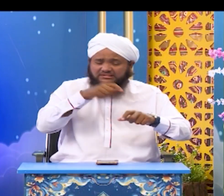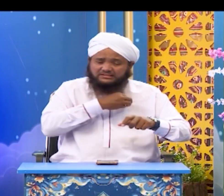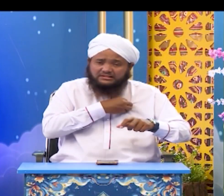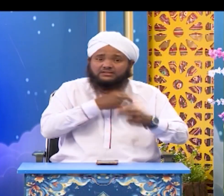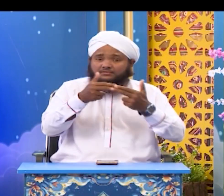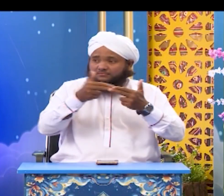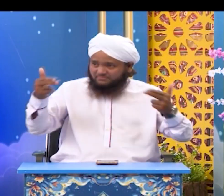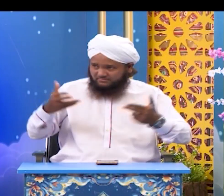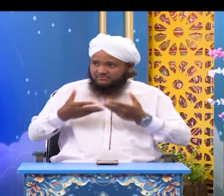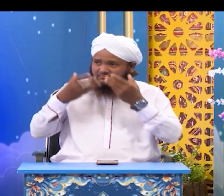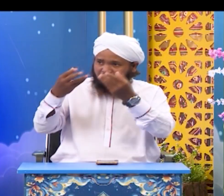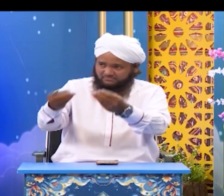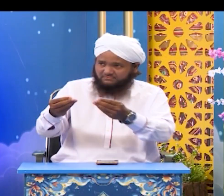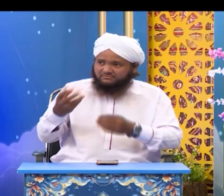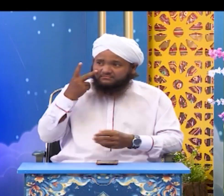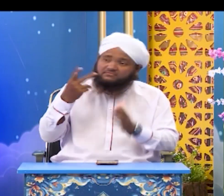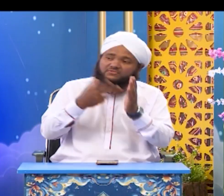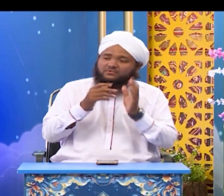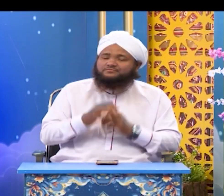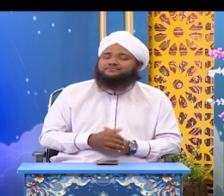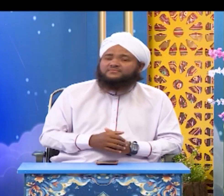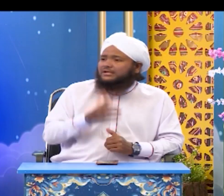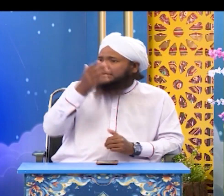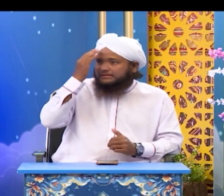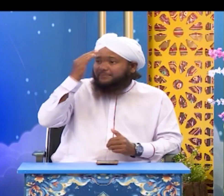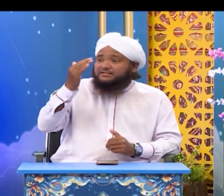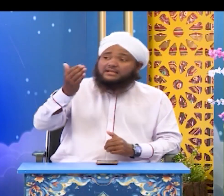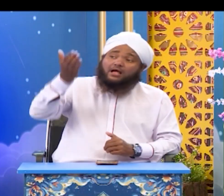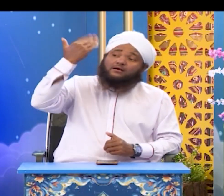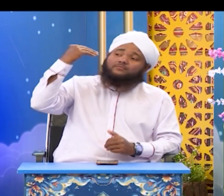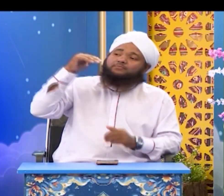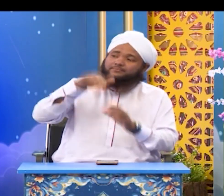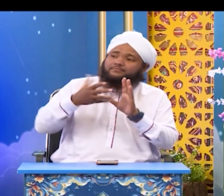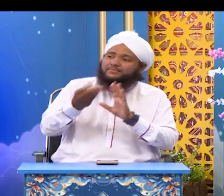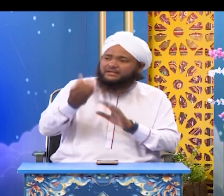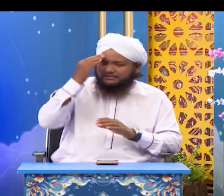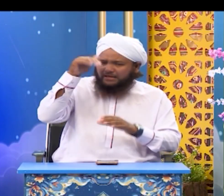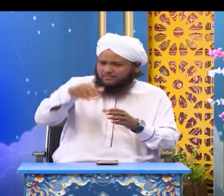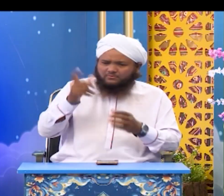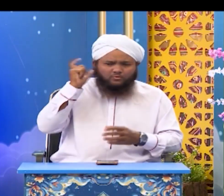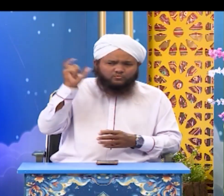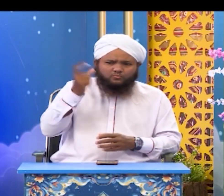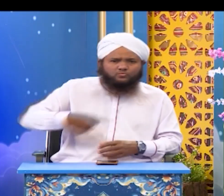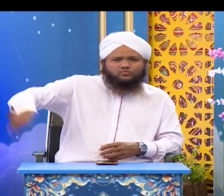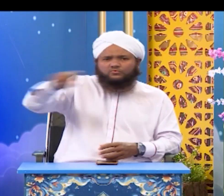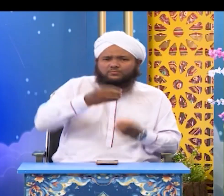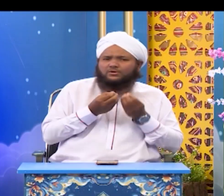آئیے اس بارے میں سنتے ہیں۔ چنانچہ عورت اسلام سے پہلے عورتوں کا حال بہت خراب